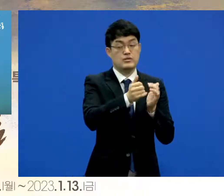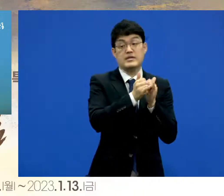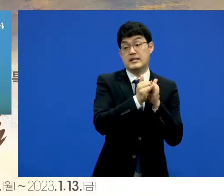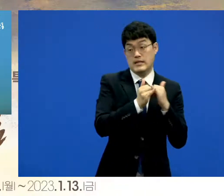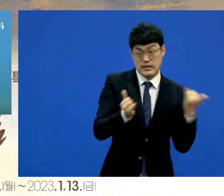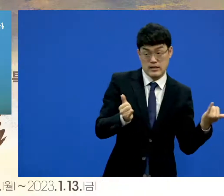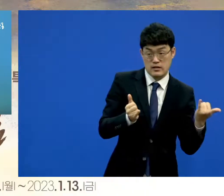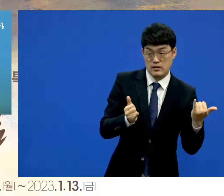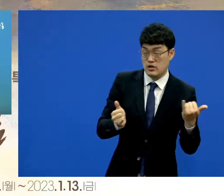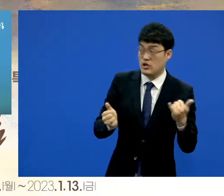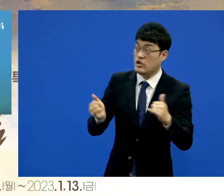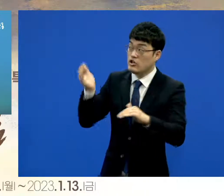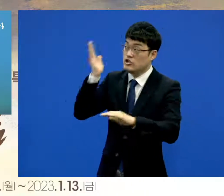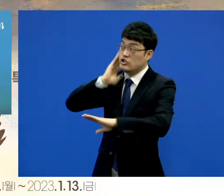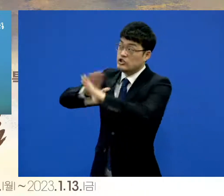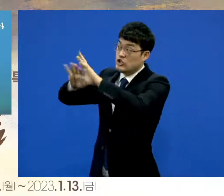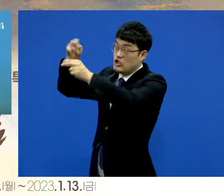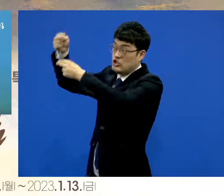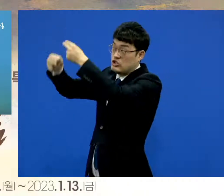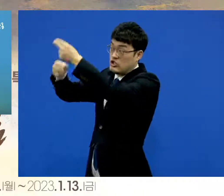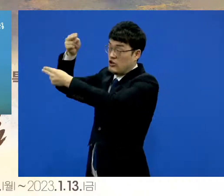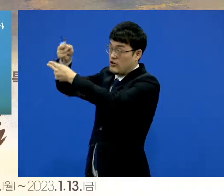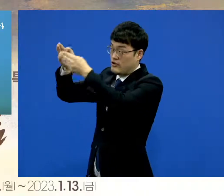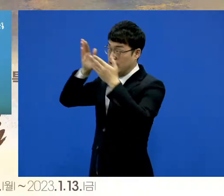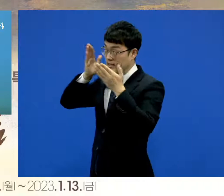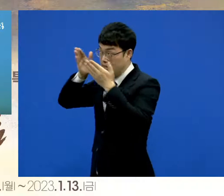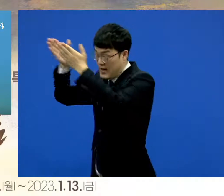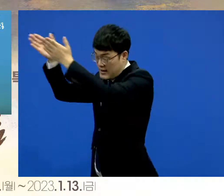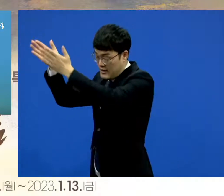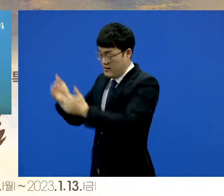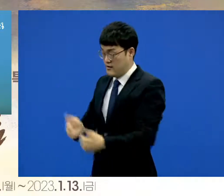천성을 향해 가는 노정을 그려주고 있습니다.